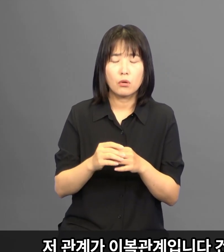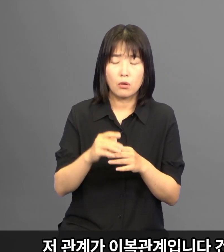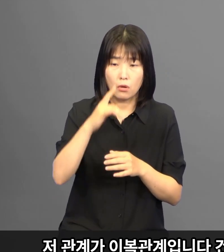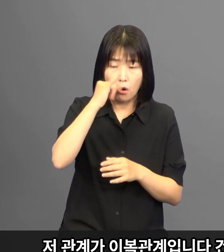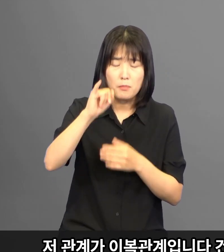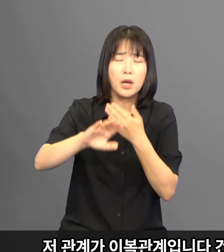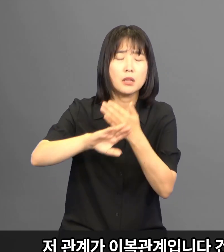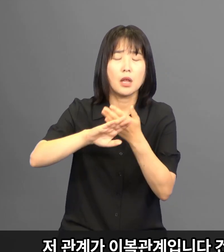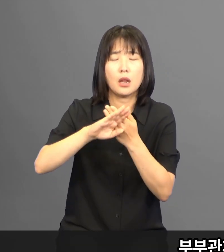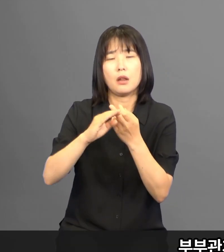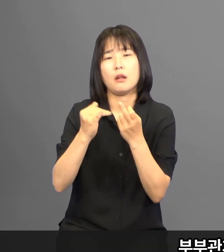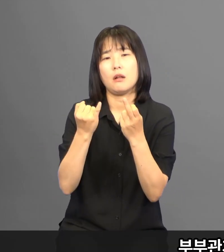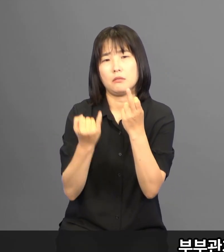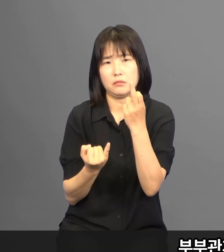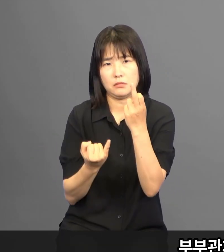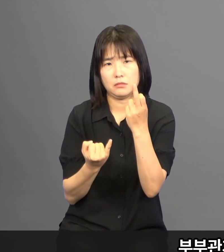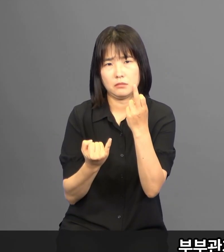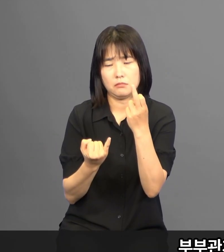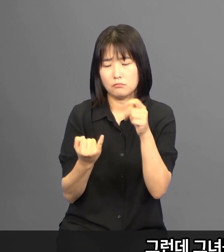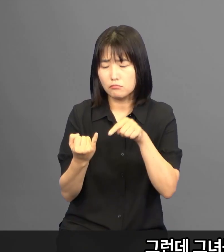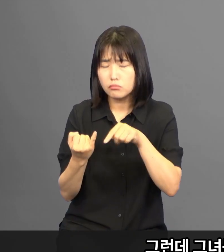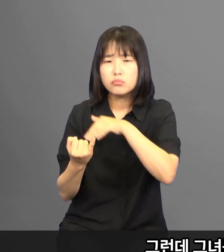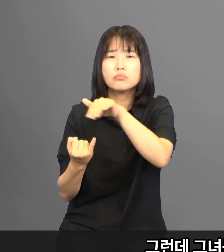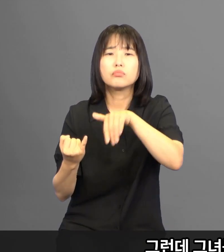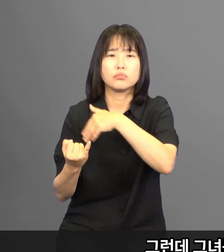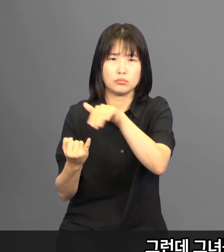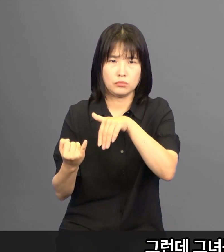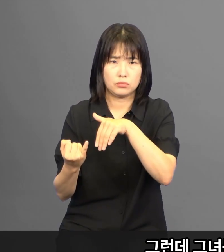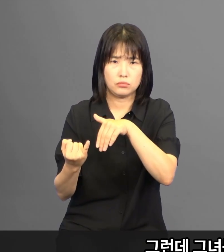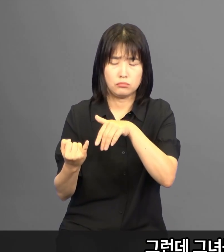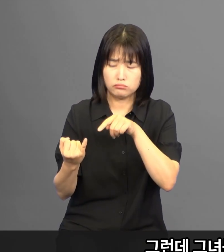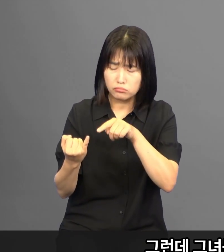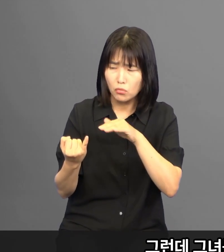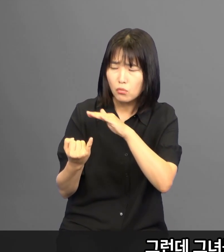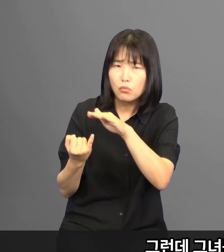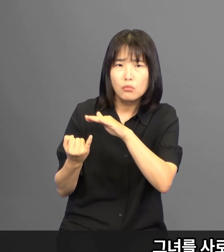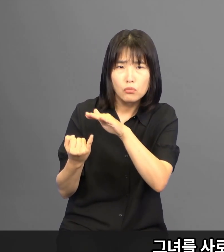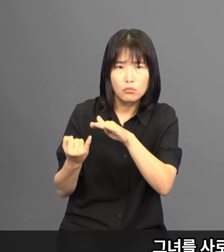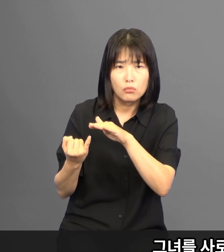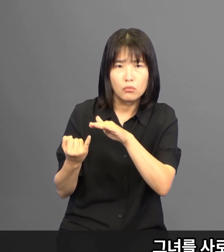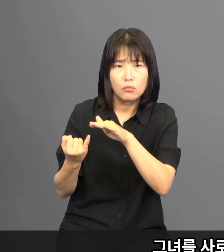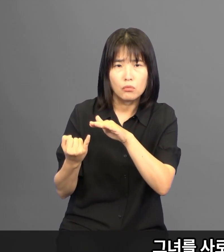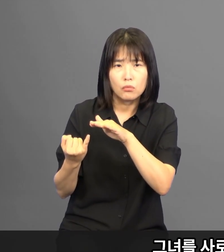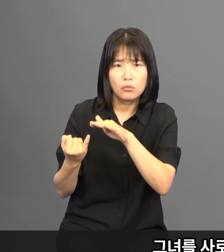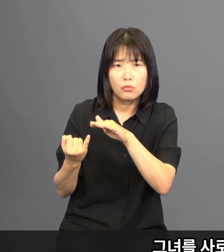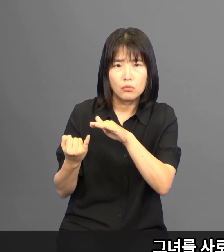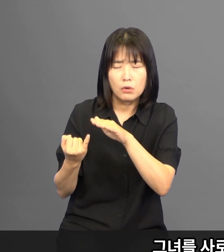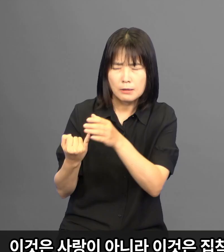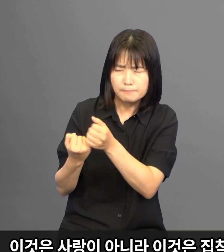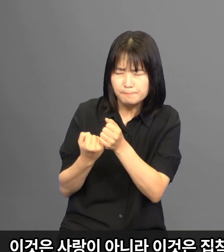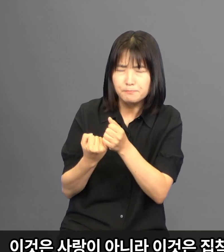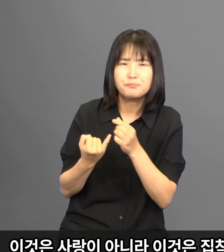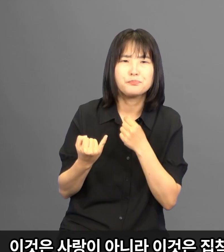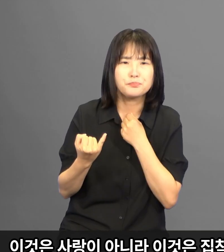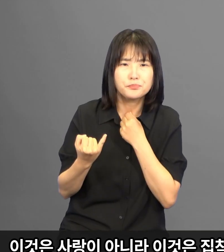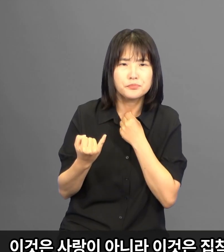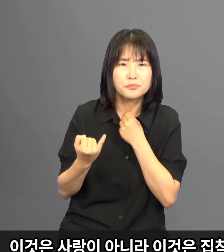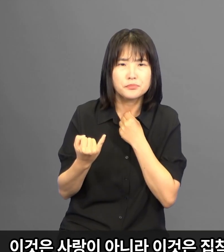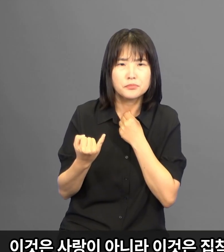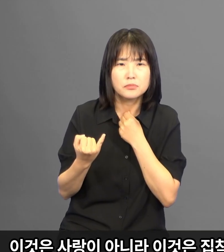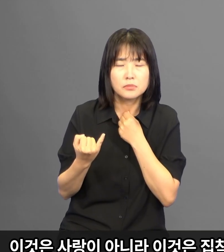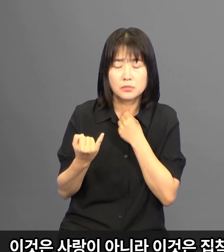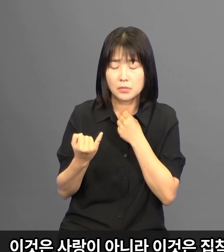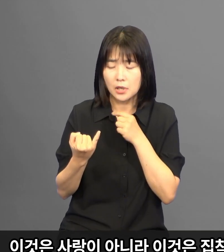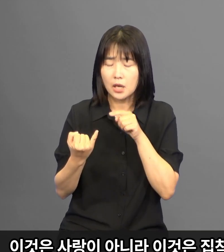게다가 처녀입니다. 부부관계가 아니에요. 그런데 그녀를 좋아하는 거예요. 그녀를 사로잡고 싶은 겁니다. 이것은 사랑이